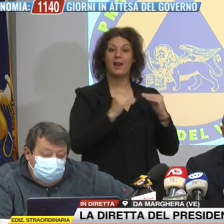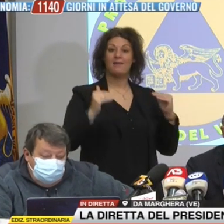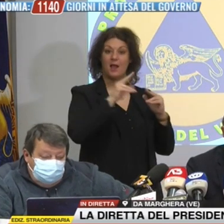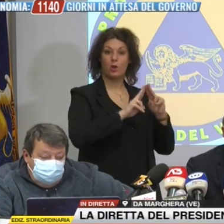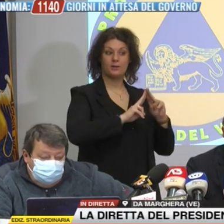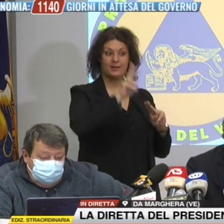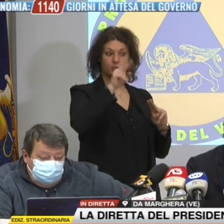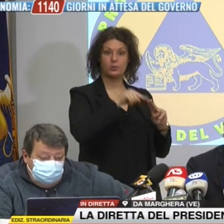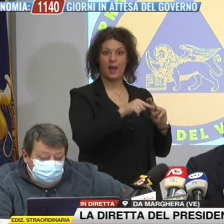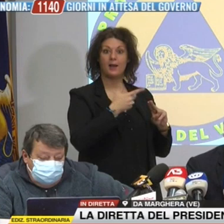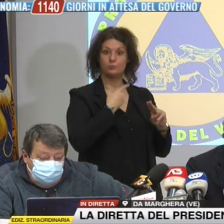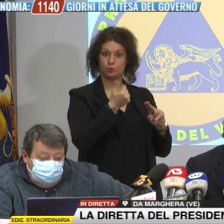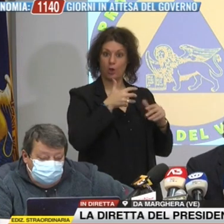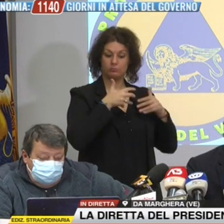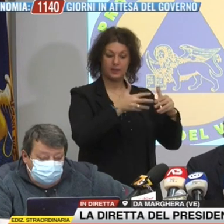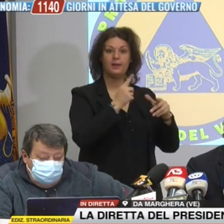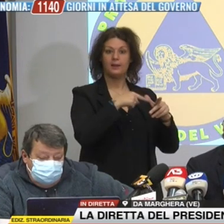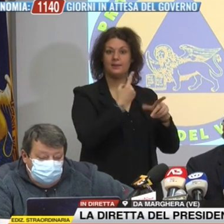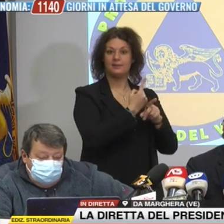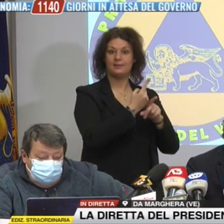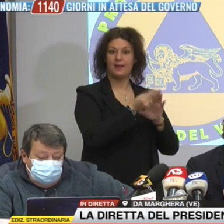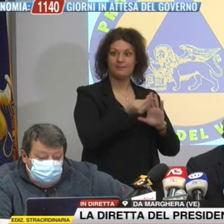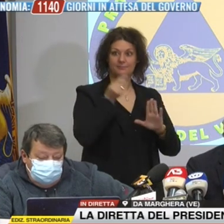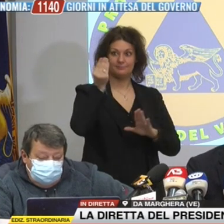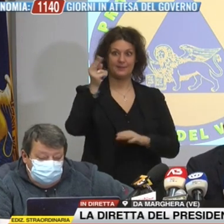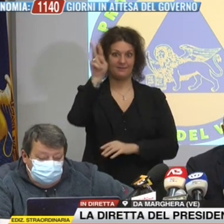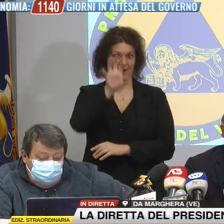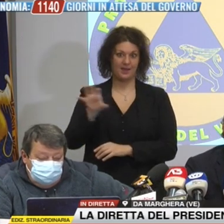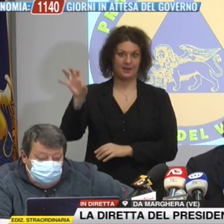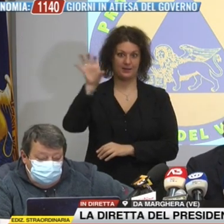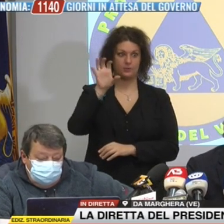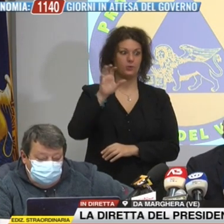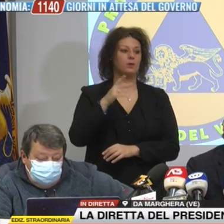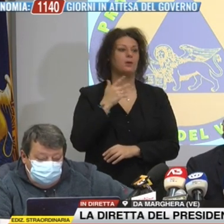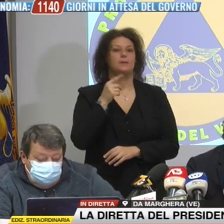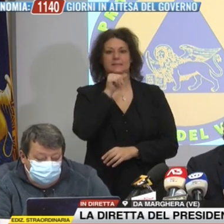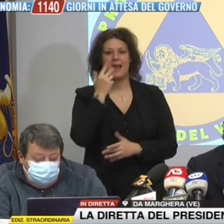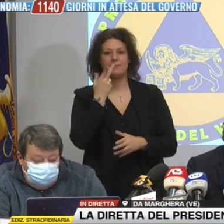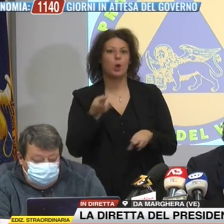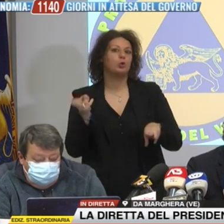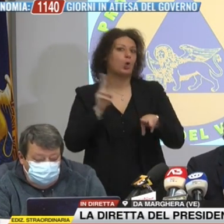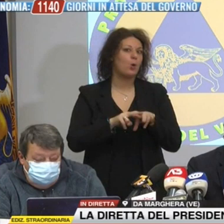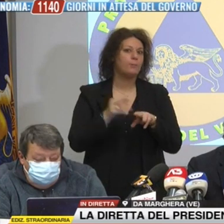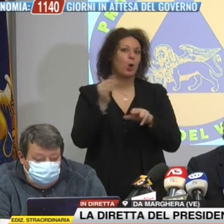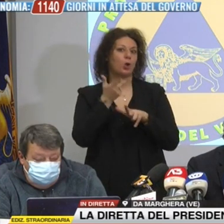noi. Certo, quindi servirebbe il doppio quantomeno. Ma sì, anche il triplo, il quadruplo. Vedo dei ministri che chiedono 200 miliardi